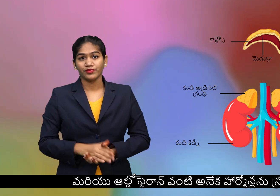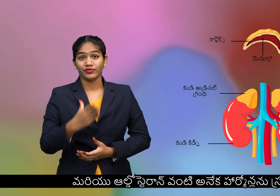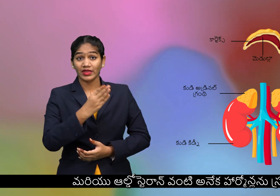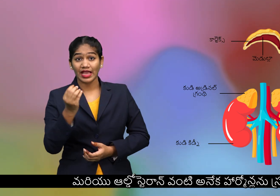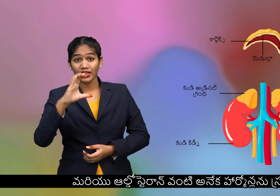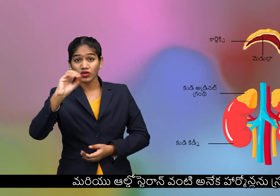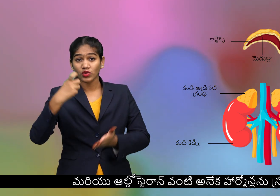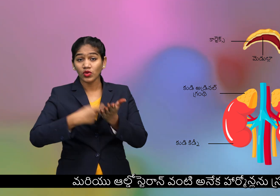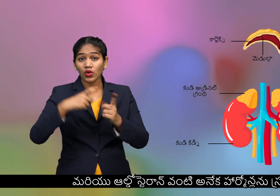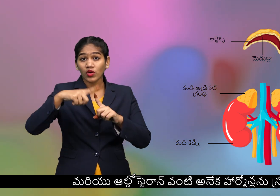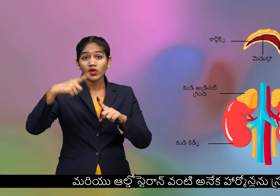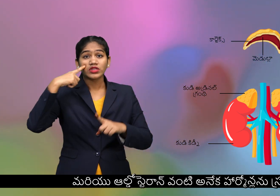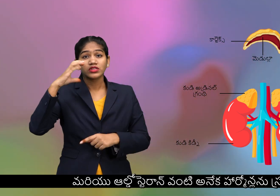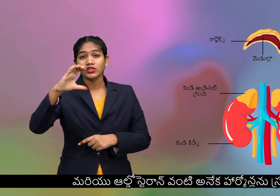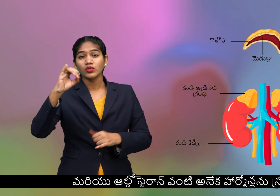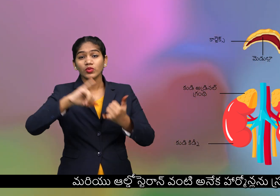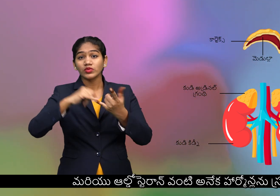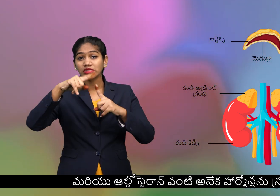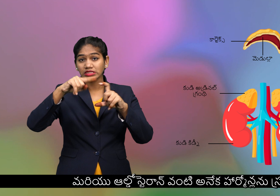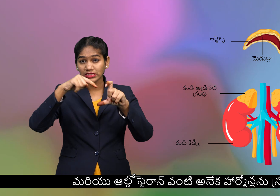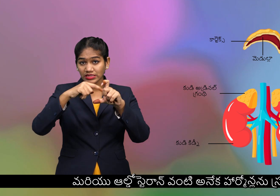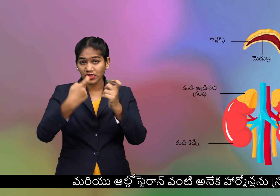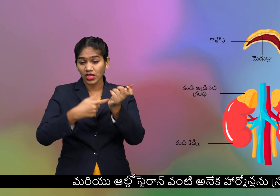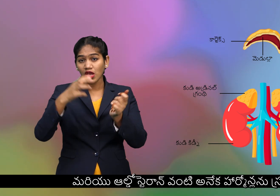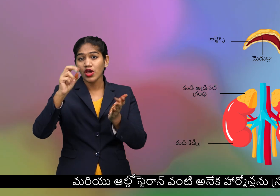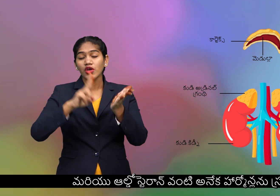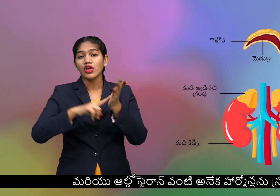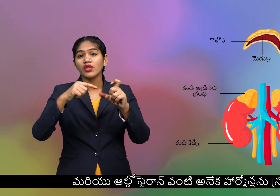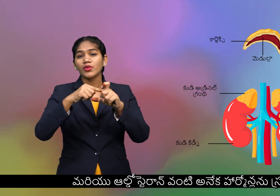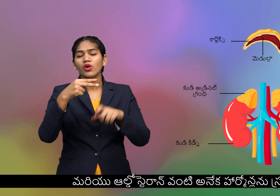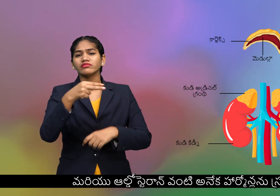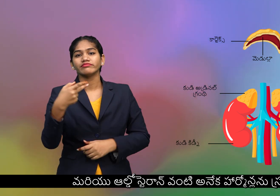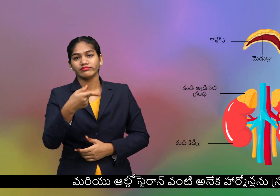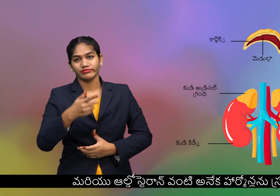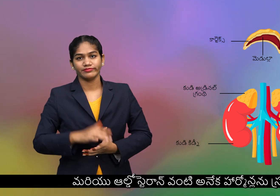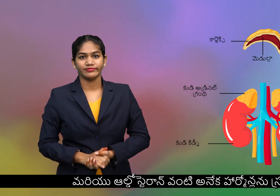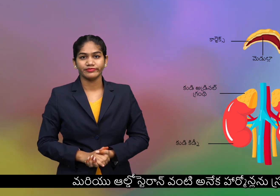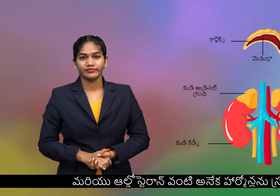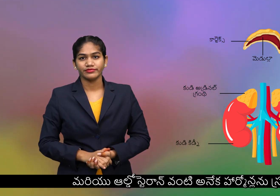మరియు ఆల్డోస్టెరాన్ వంటి అనేక హార్మోన్లను స్రవిస్తుంది.